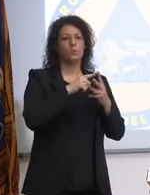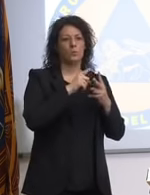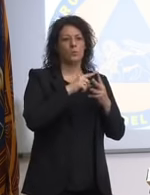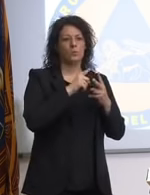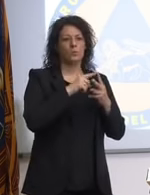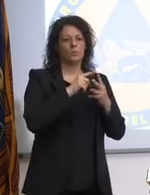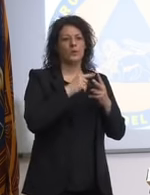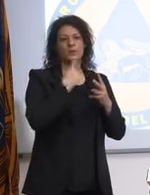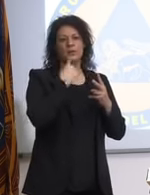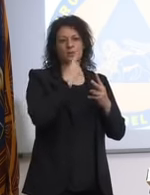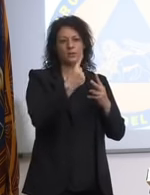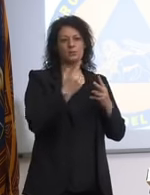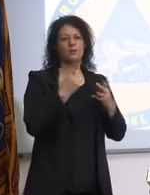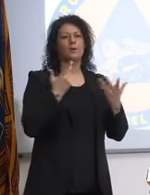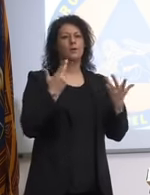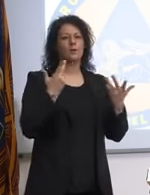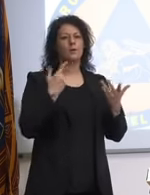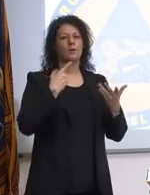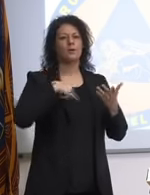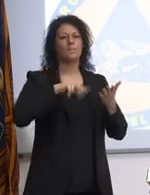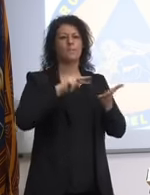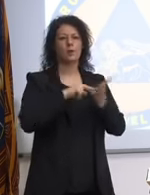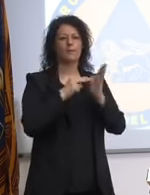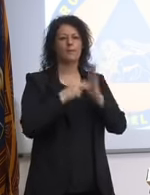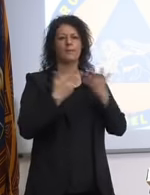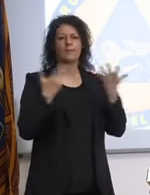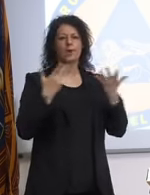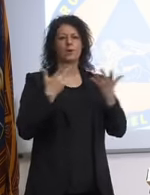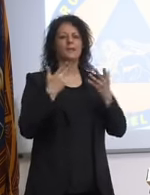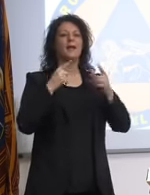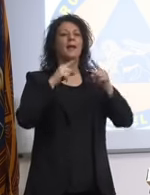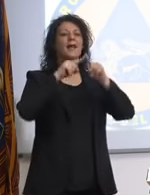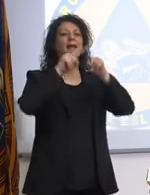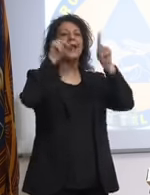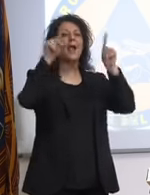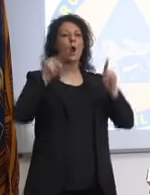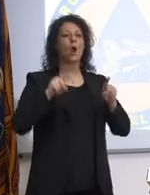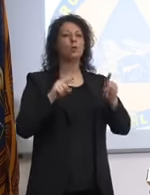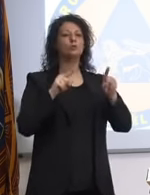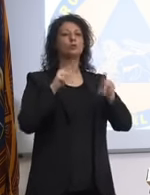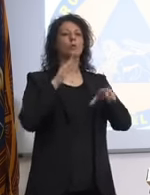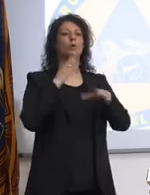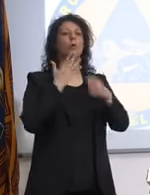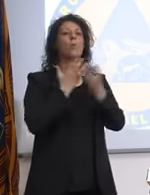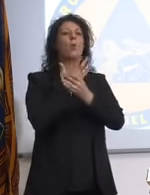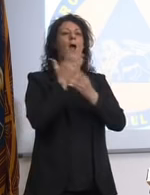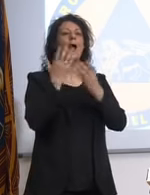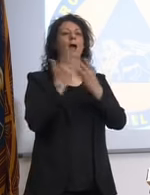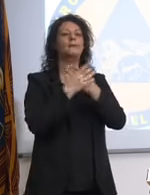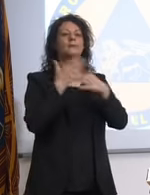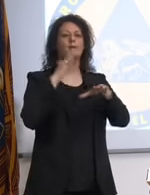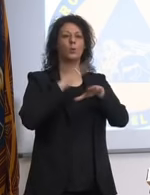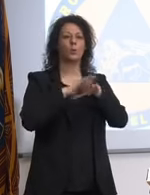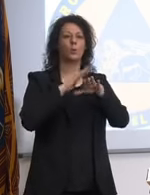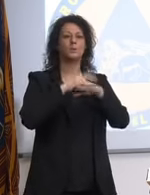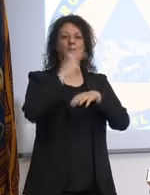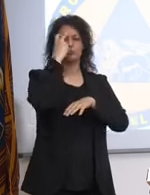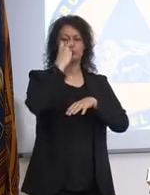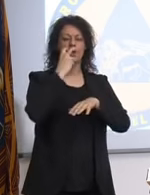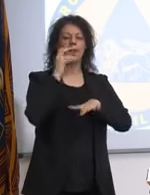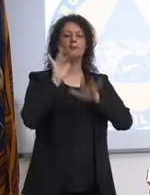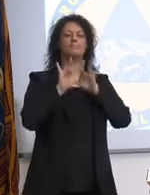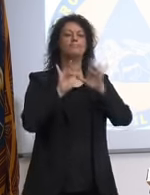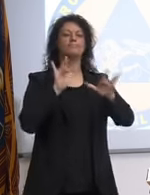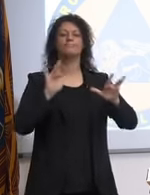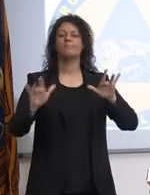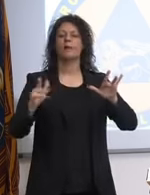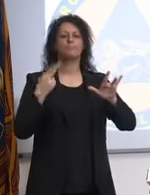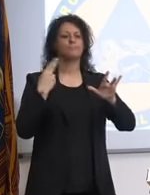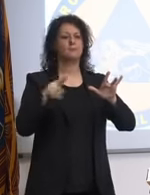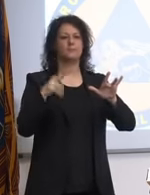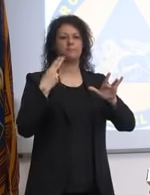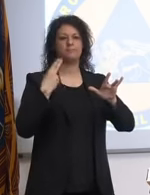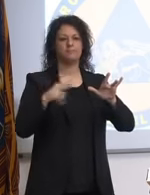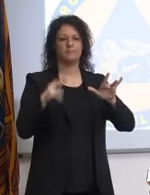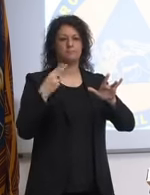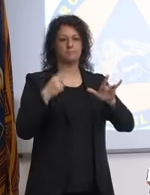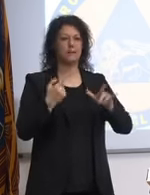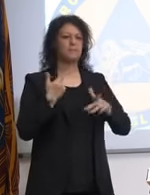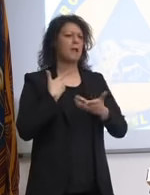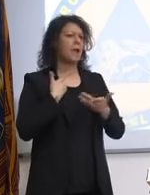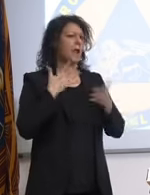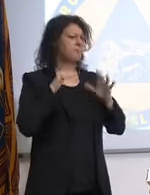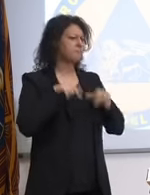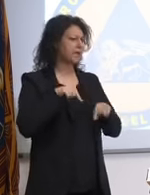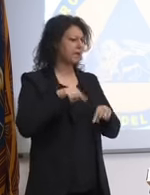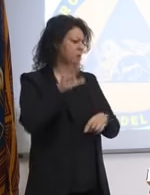abbiamo problemi quando entriamo in un negozio con i guanti, non riusciamo a arrivare al tatto, ma mi pare che i guanti siano